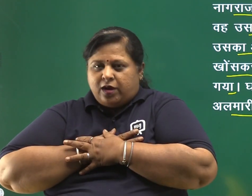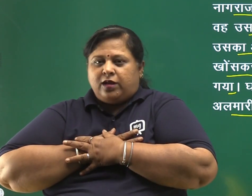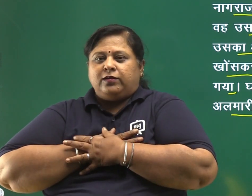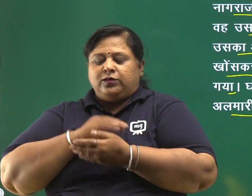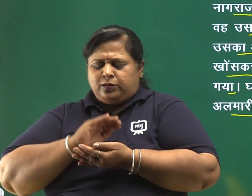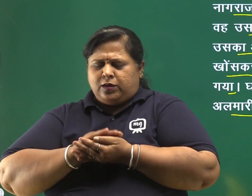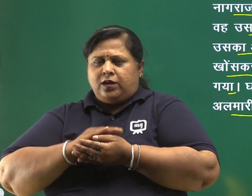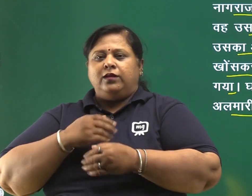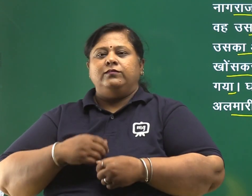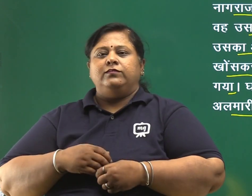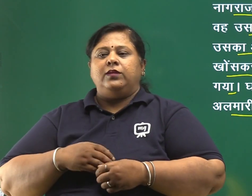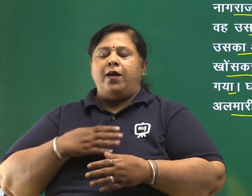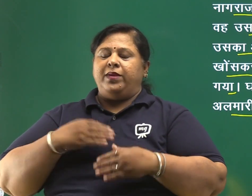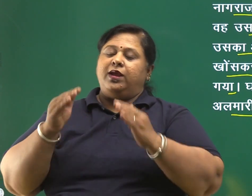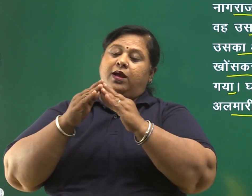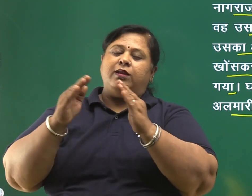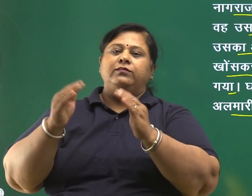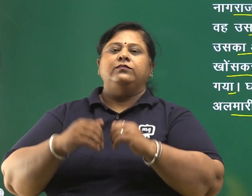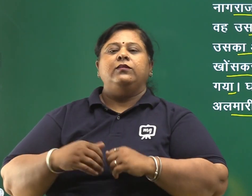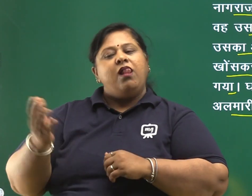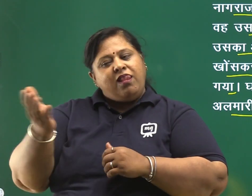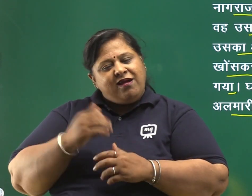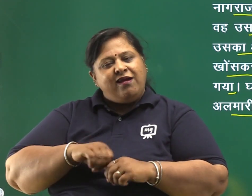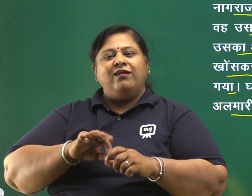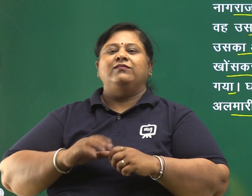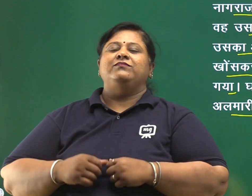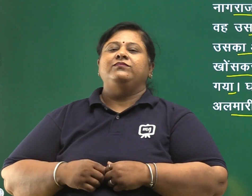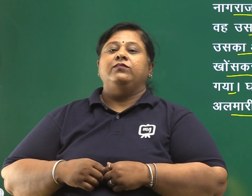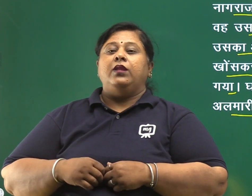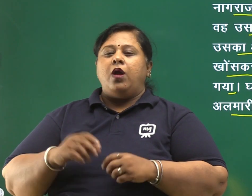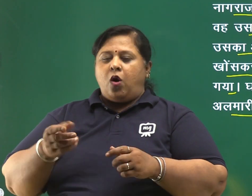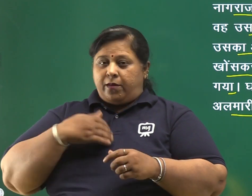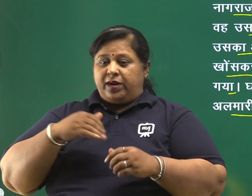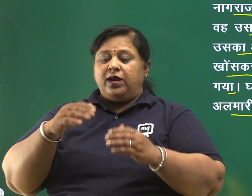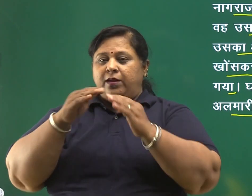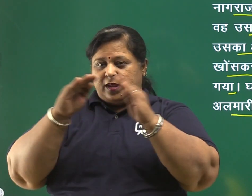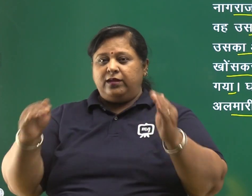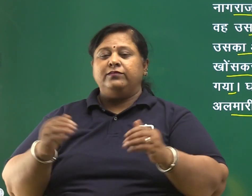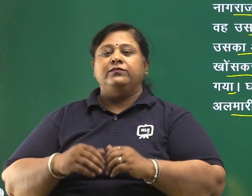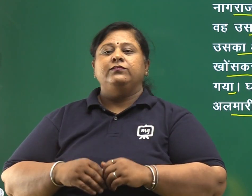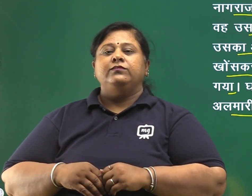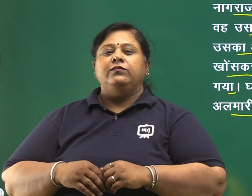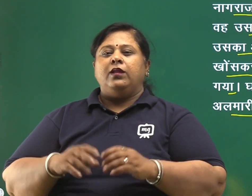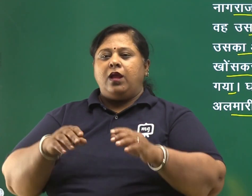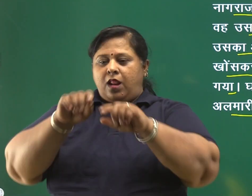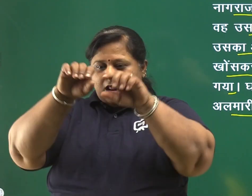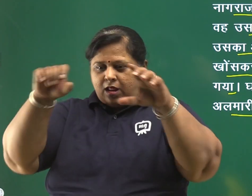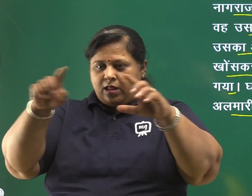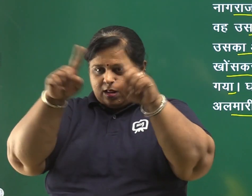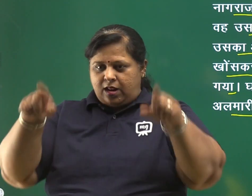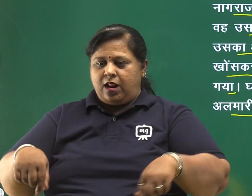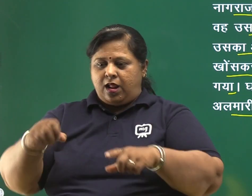छिपाकर अपने घर ले आया और अपने घर में अलमारी के